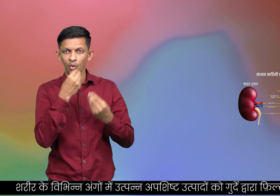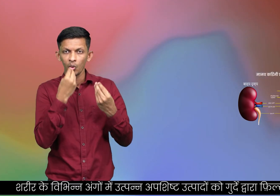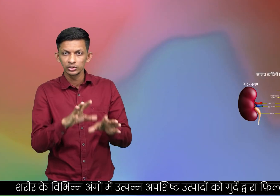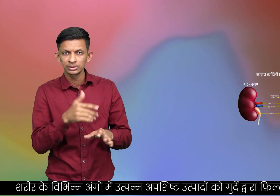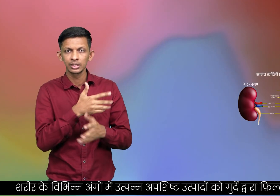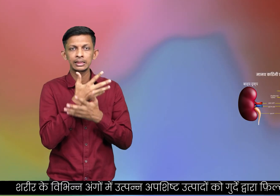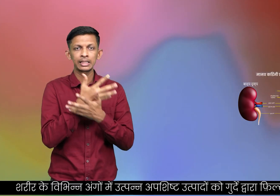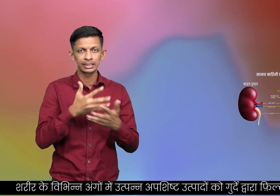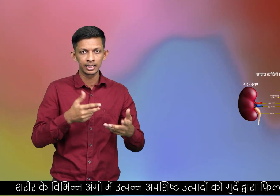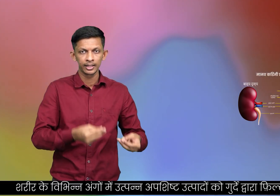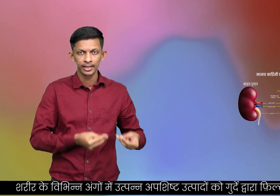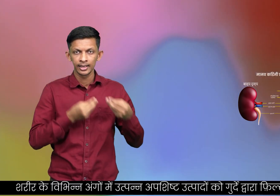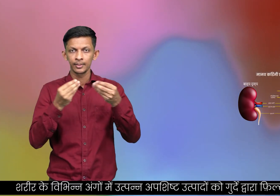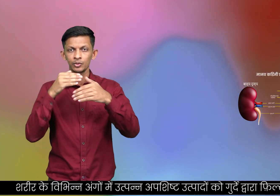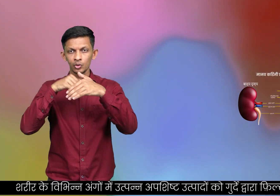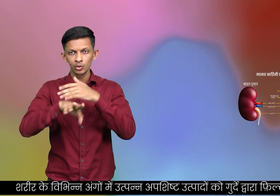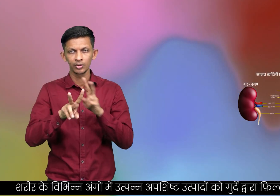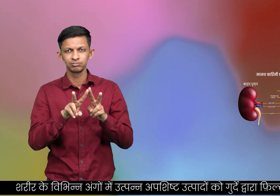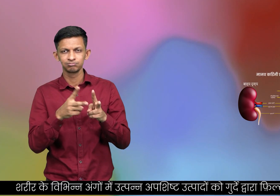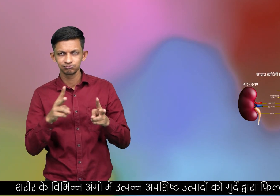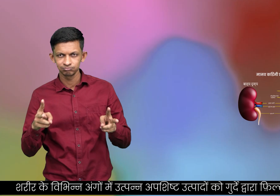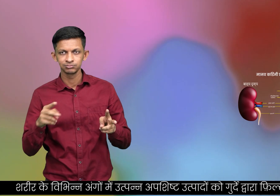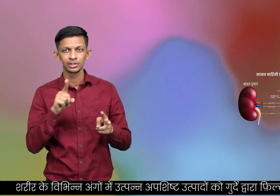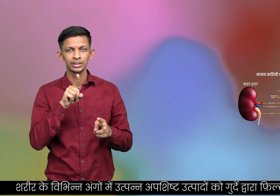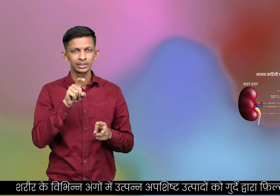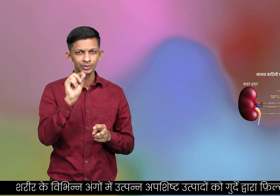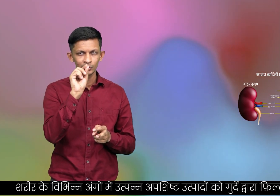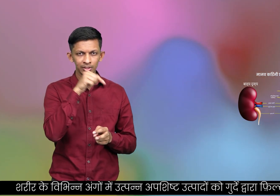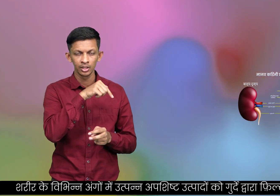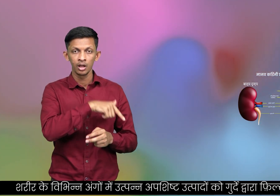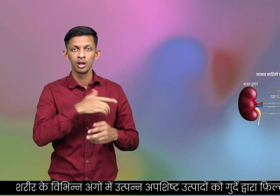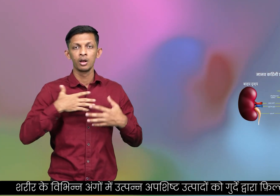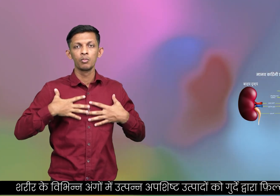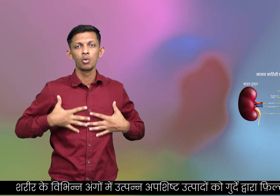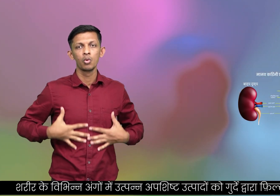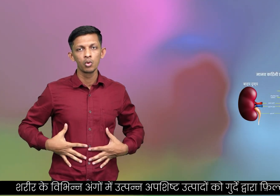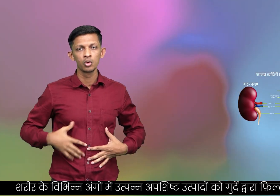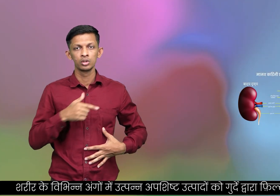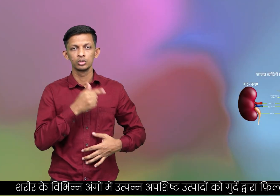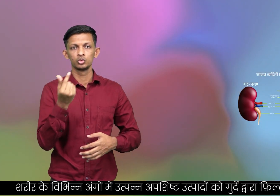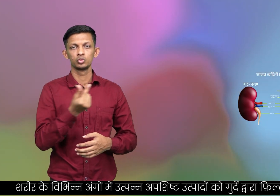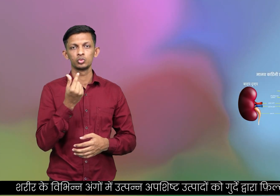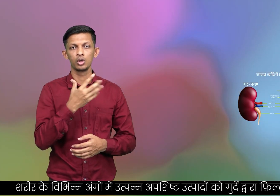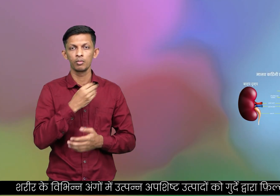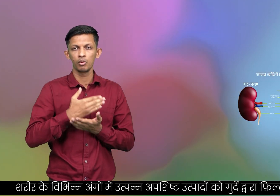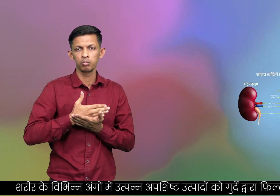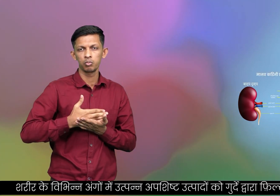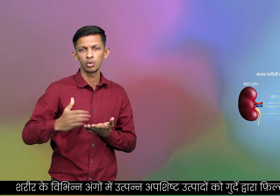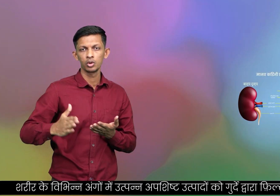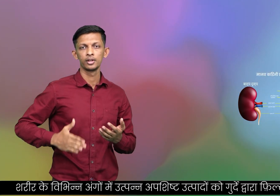शरीर के विभिन्न अंगों में उत्पन्न अपशिष्ट उत्पादों को गुर्दे द्वारा फिल्टर और